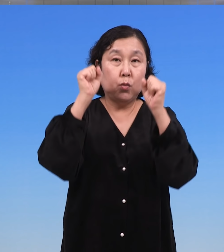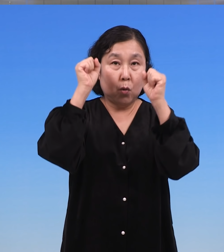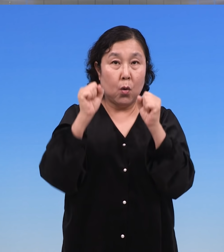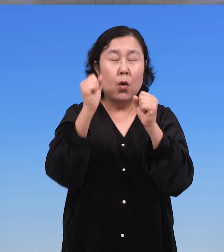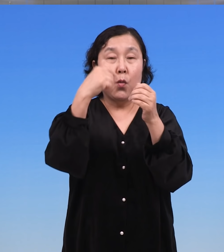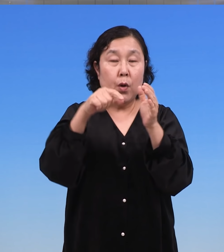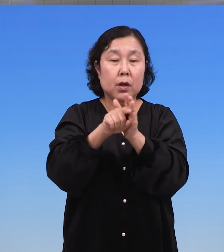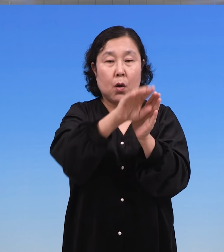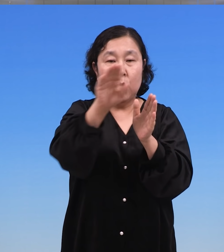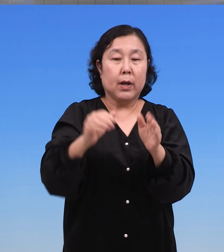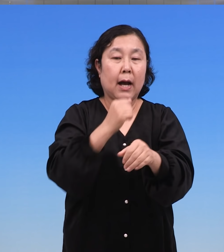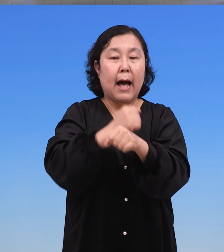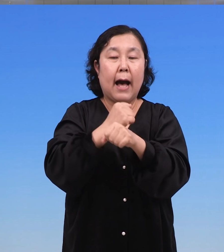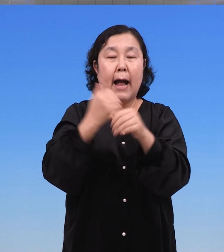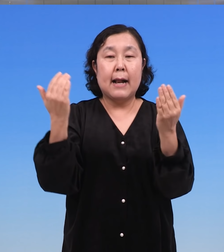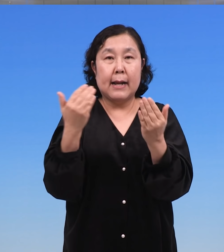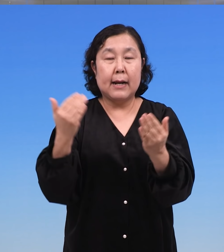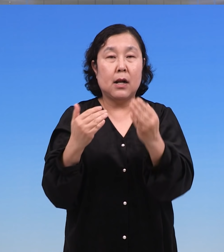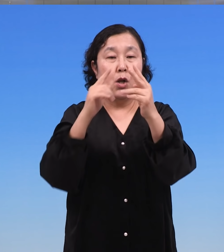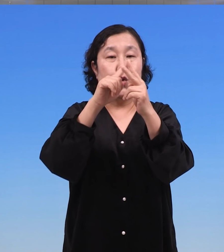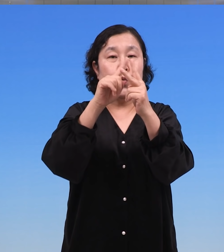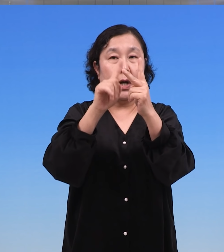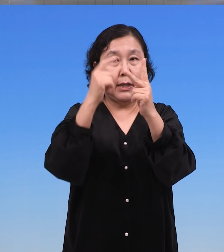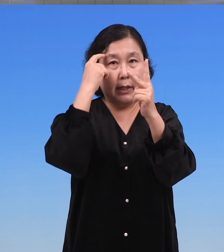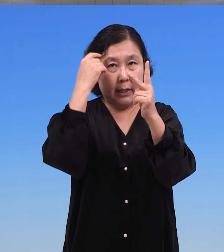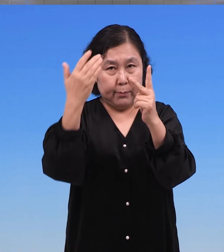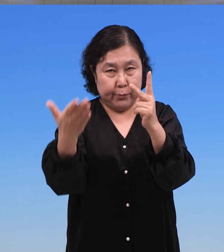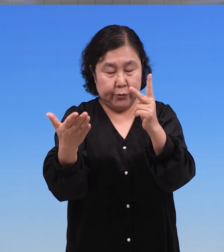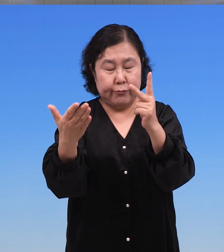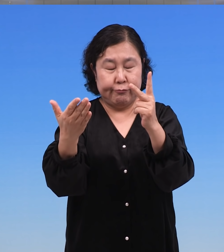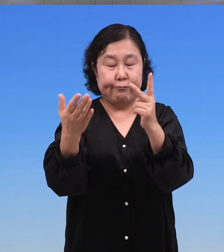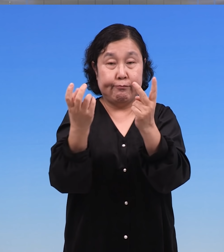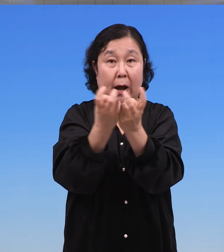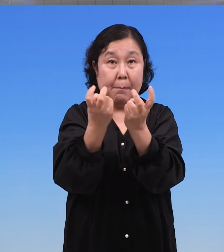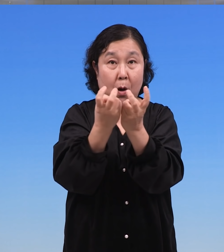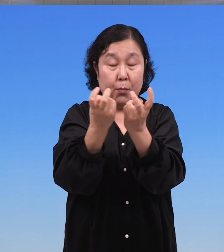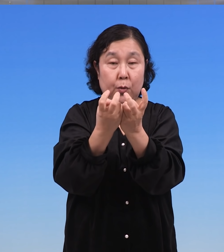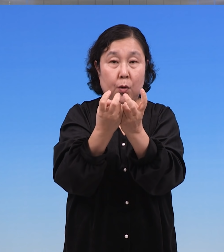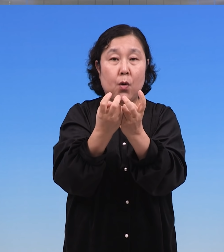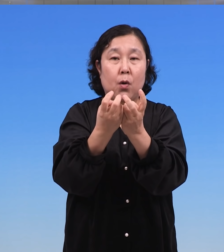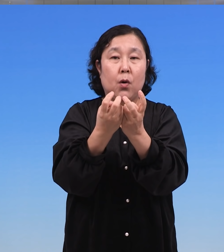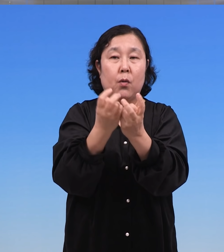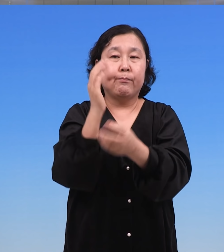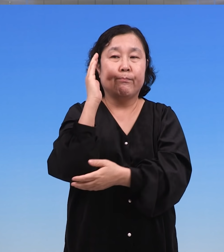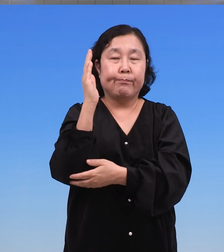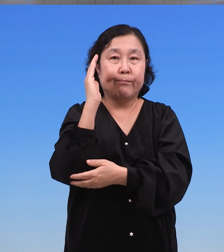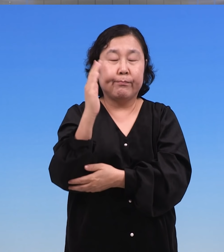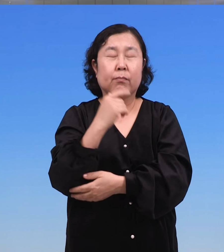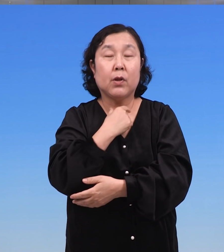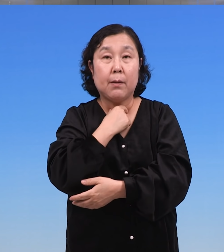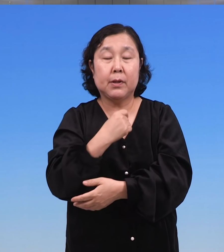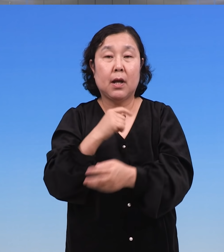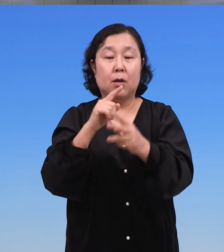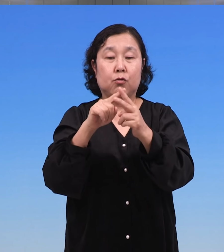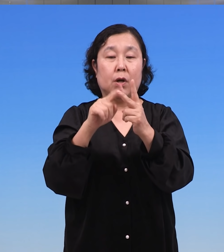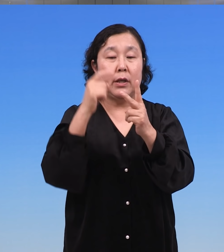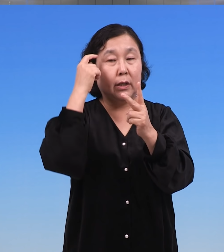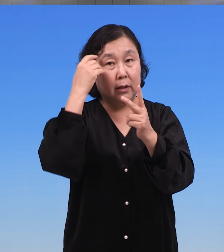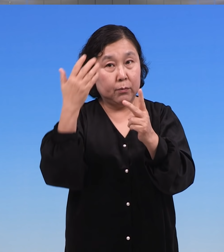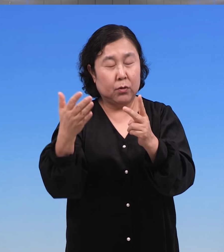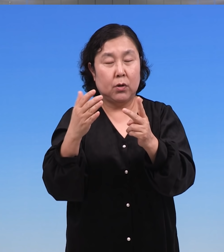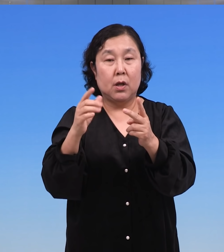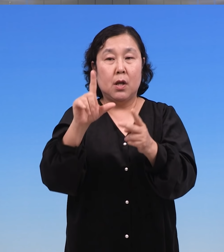위해서 우리가 해야 할 일들을 저는 두 가지 질문 형식으로 그렇게 말씀을 좀 풀어나가 보려고 합니다. 이 두 가지